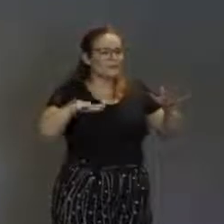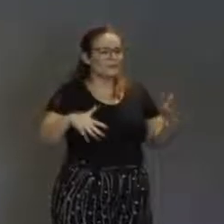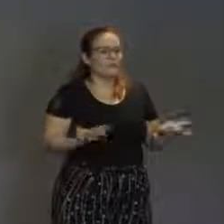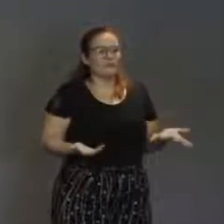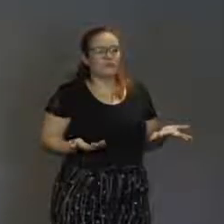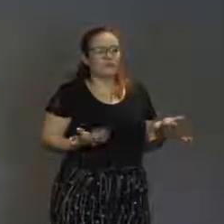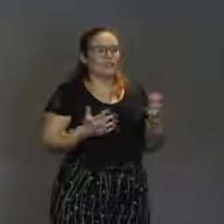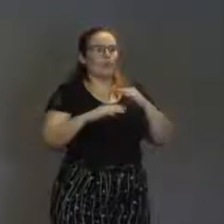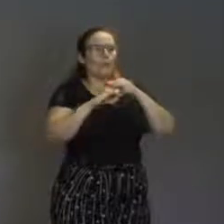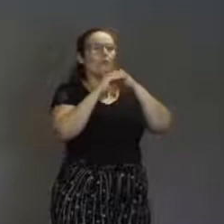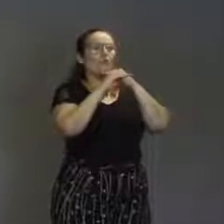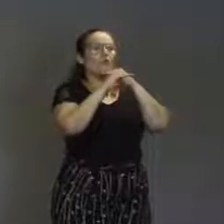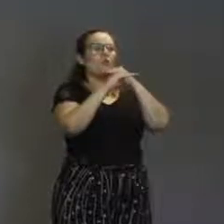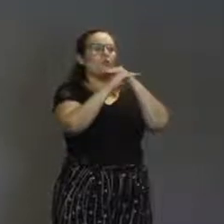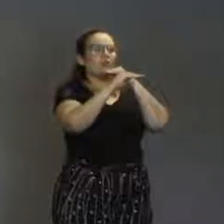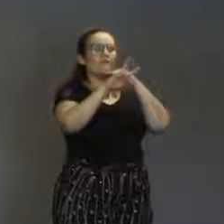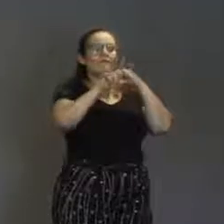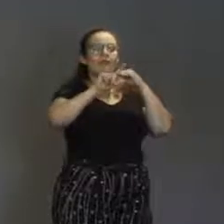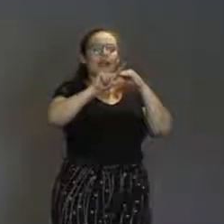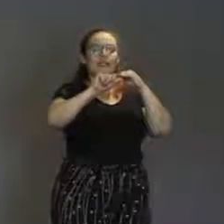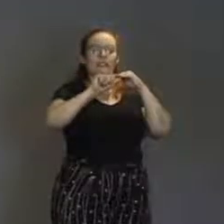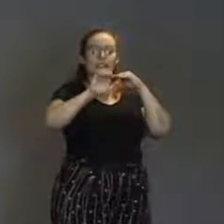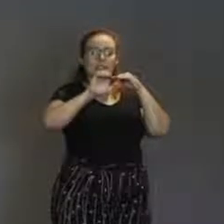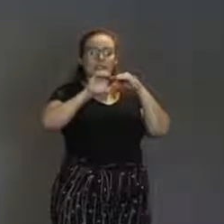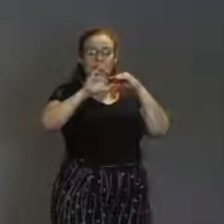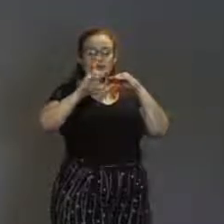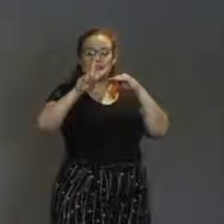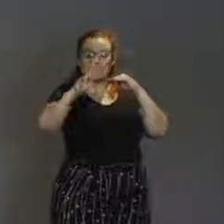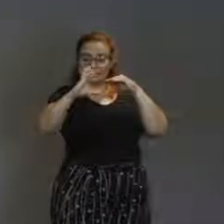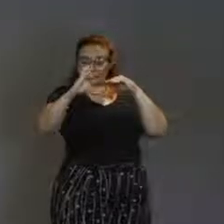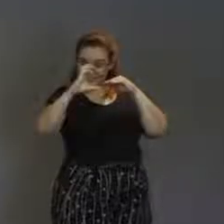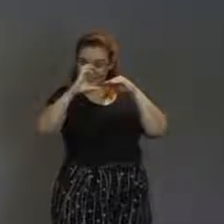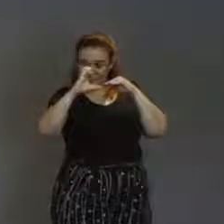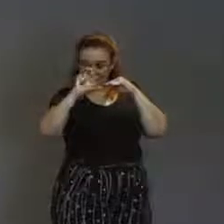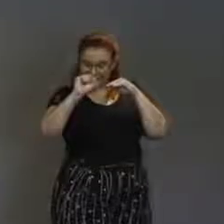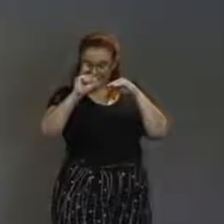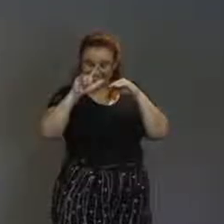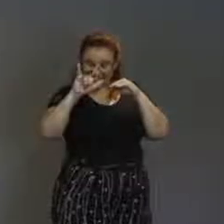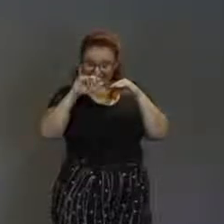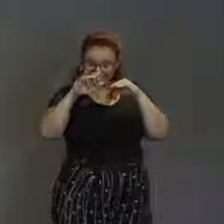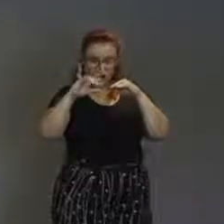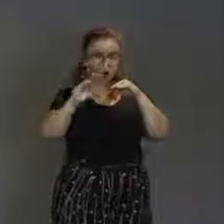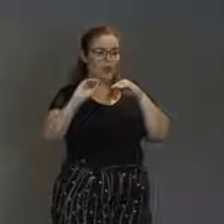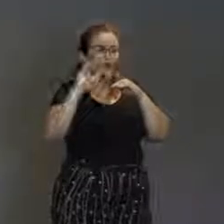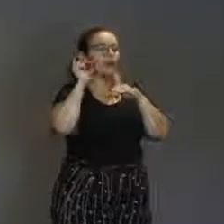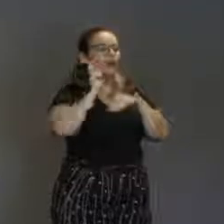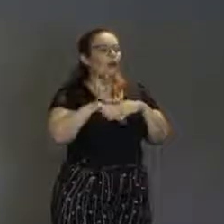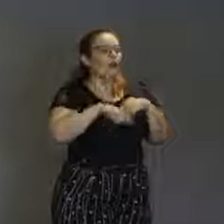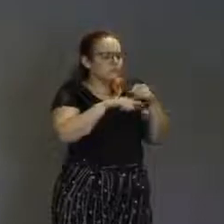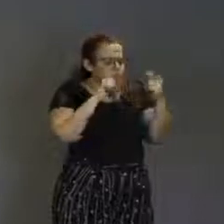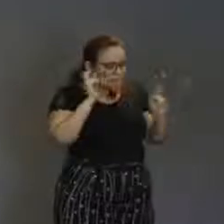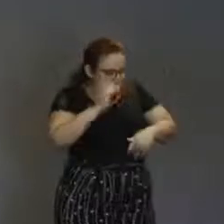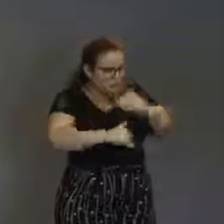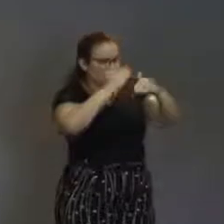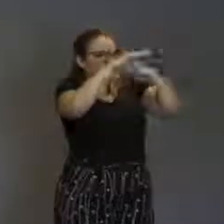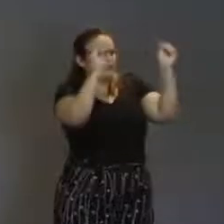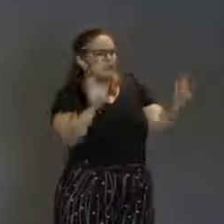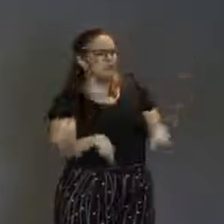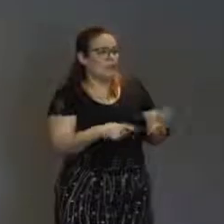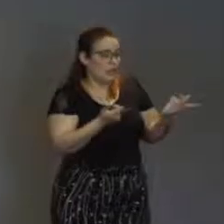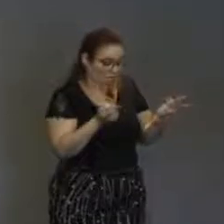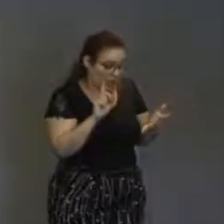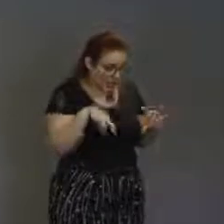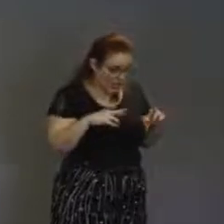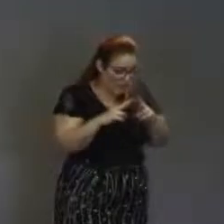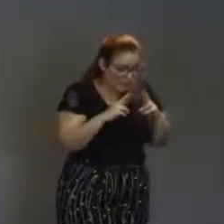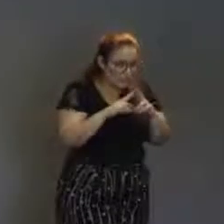Vale do Silício, de contato com as startups, eles desenvolveram a maior rede de incubadora da